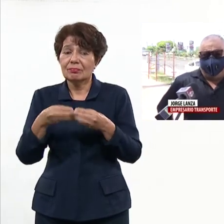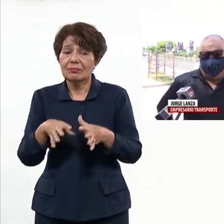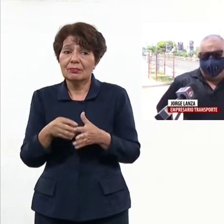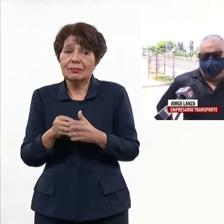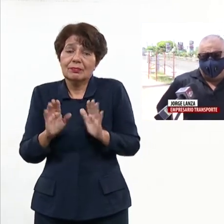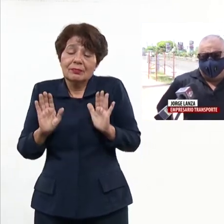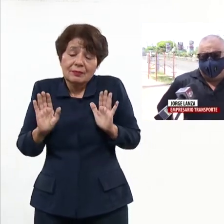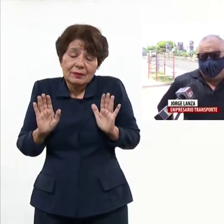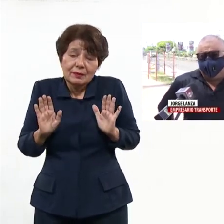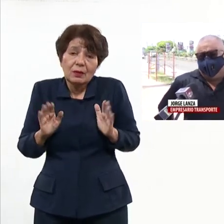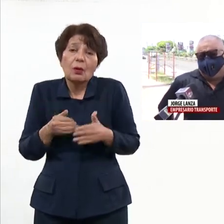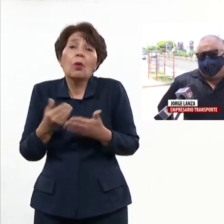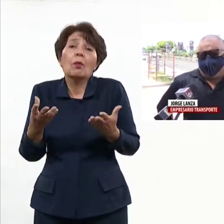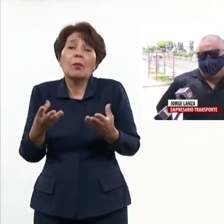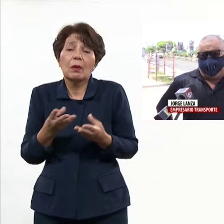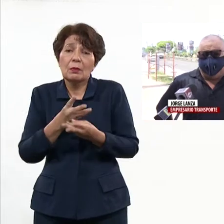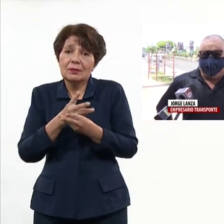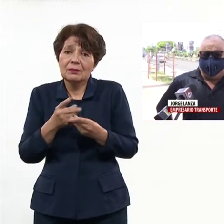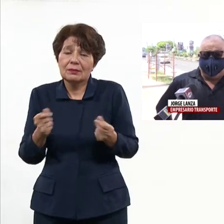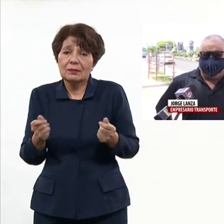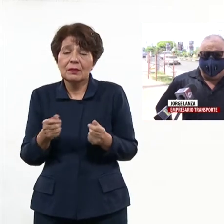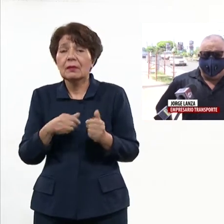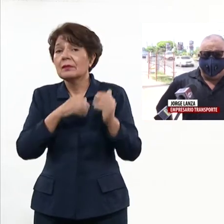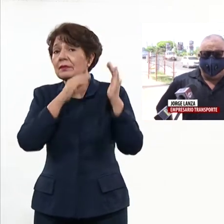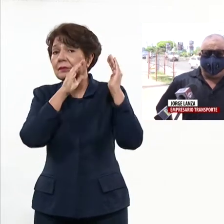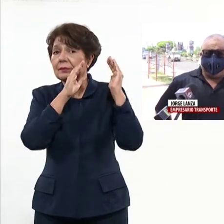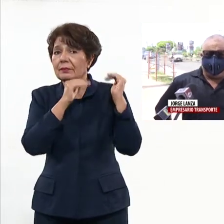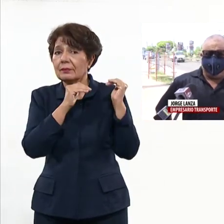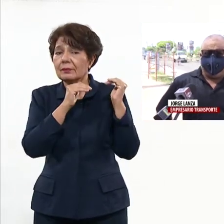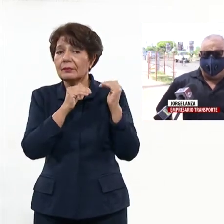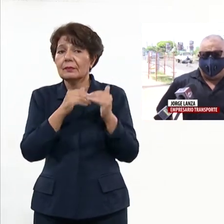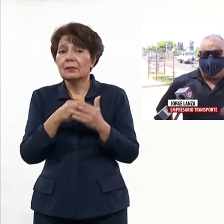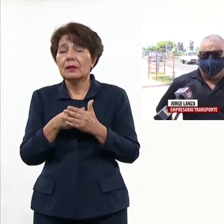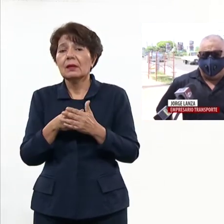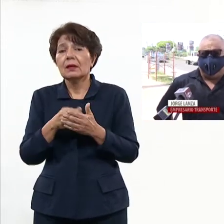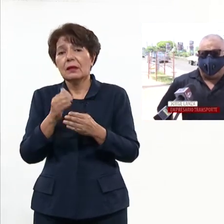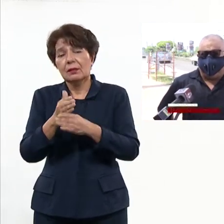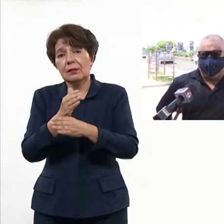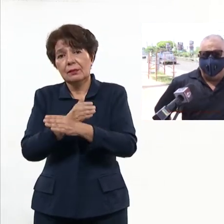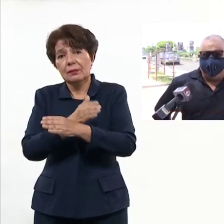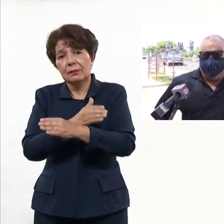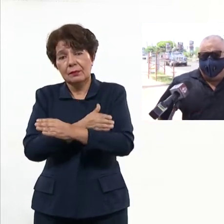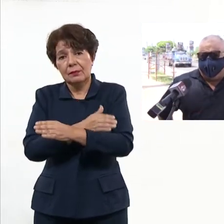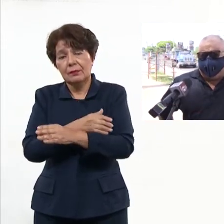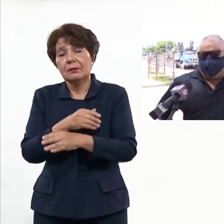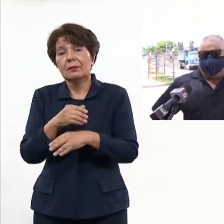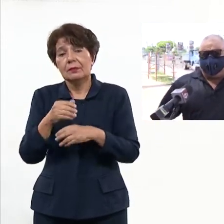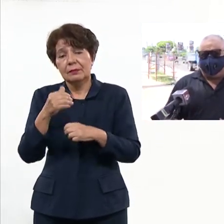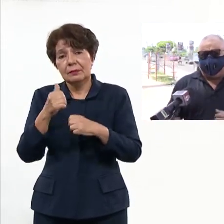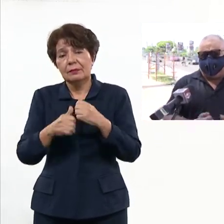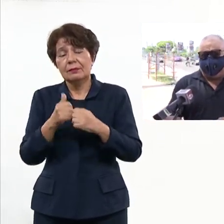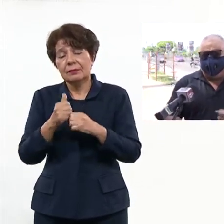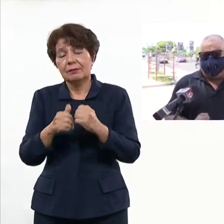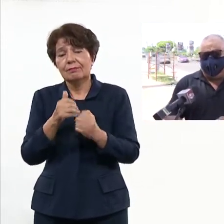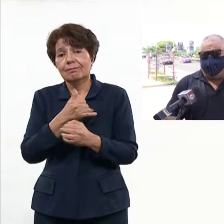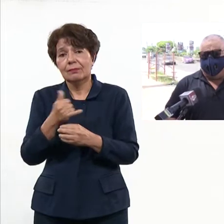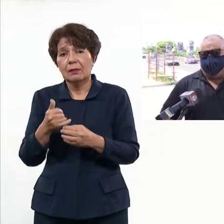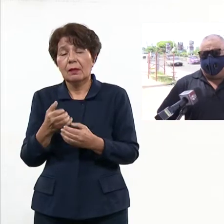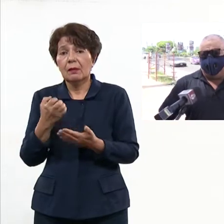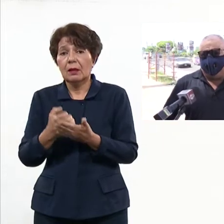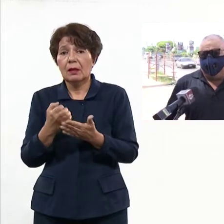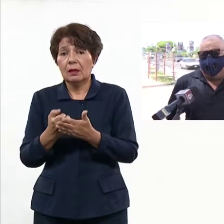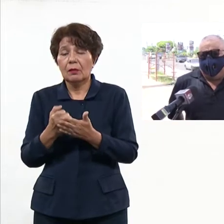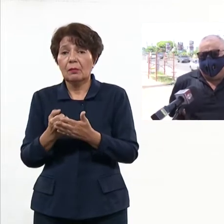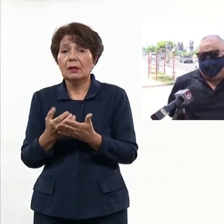está perdido no lo podemos recuperar y esperamos pues de que esta situación vaya gradualmente mejorando para de esta manera tener una